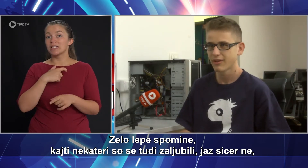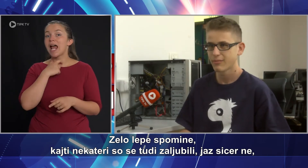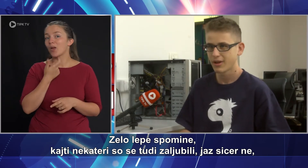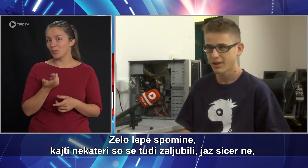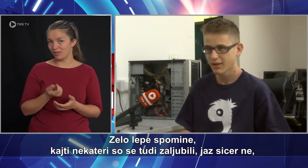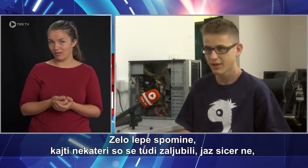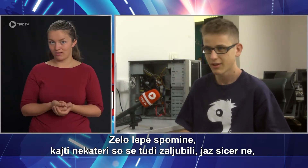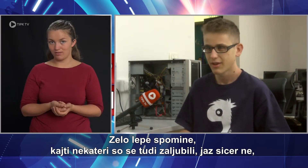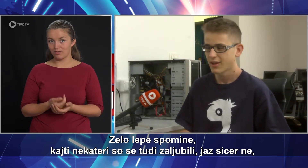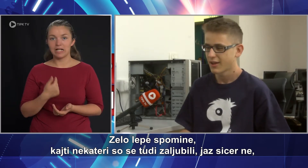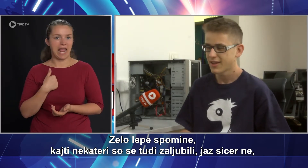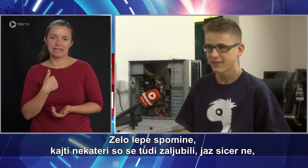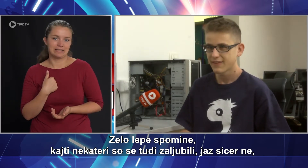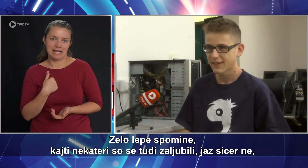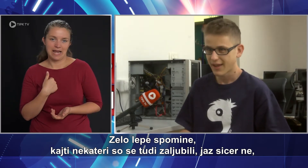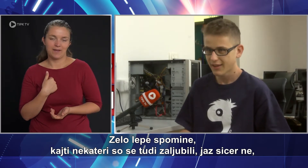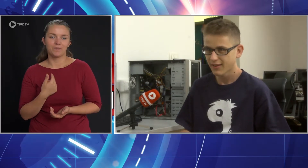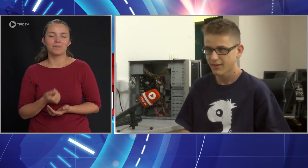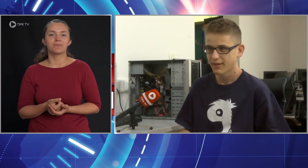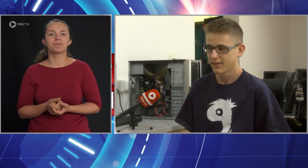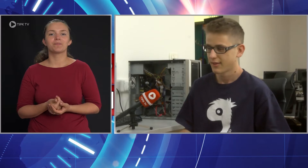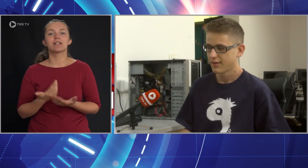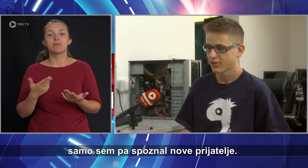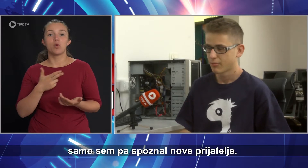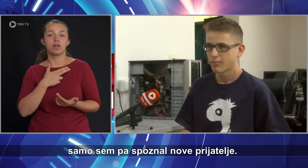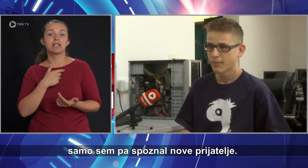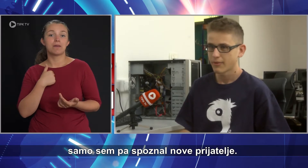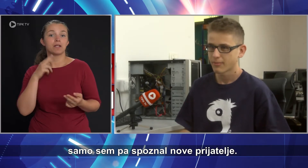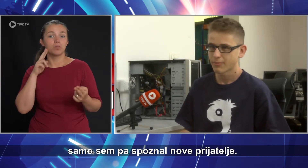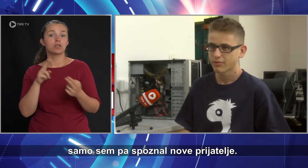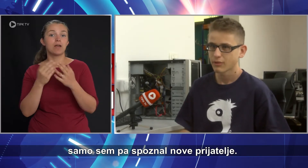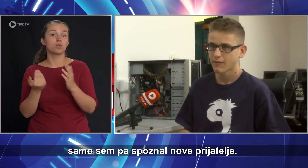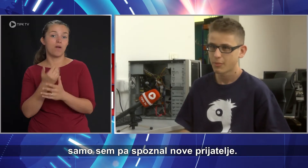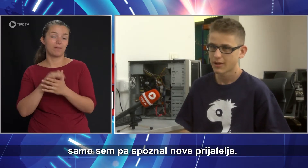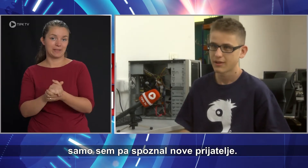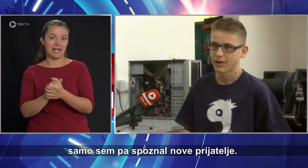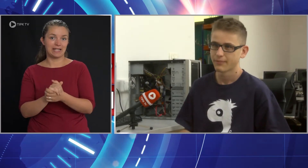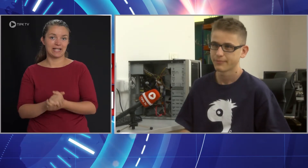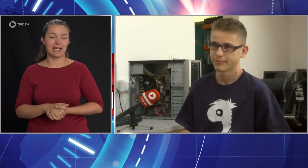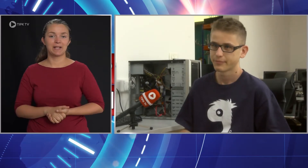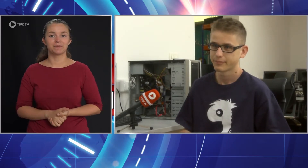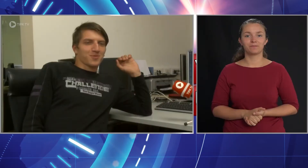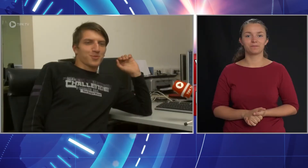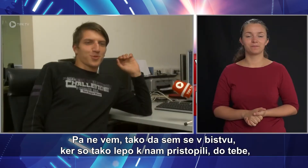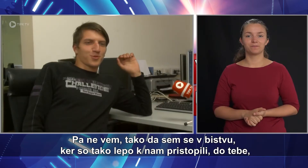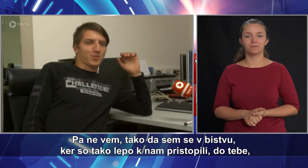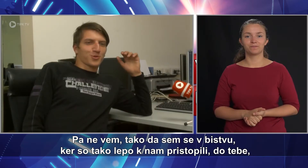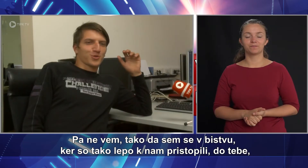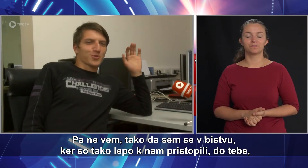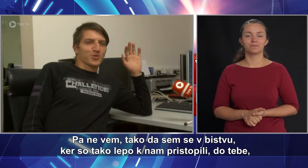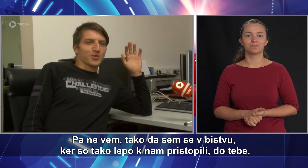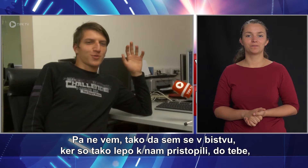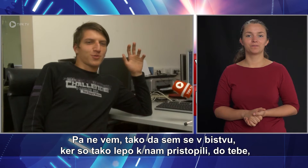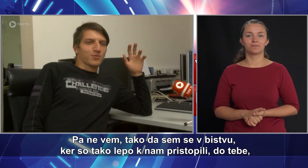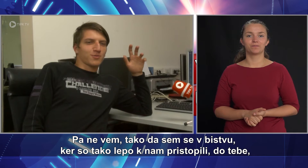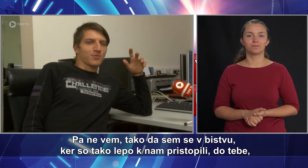se tudi zaljubili, jaz sicer ne, samo imam, sem pa spoznal nove prijatelje. Pa ne vem tako, da